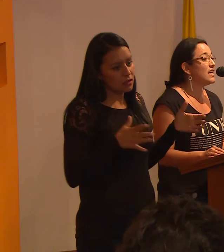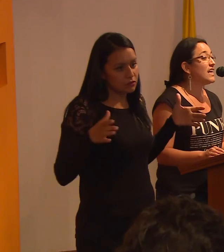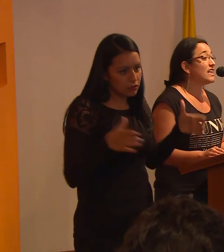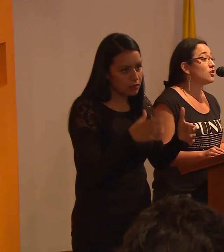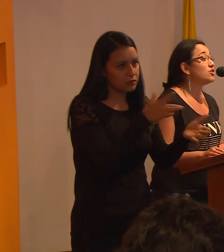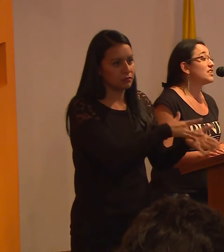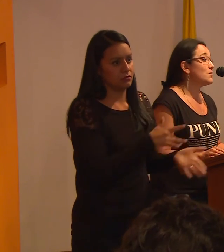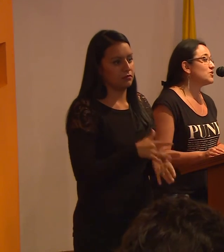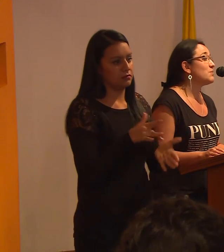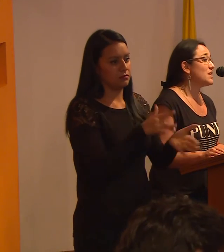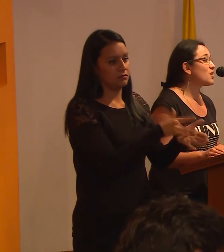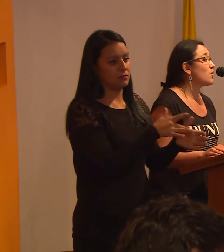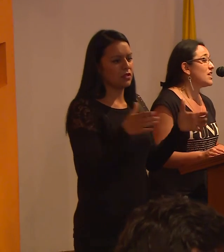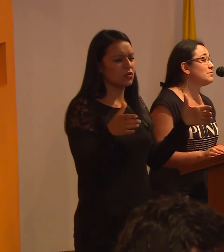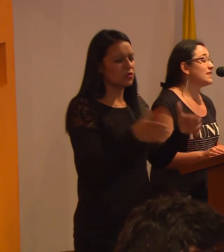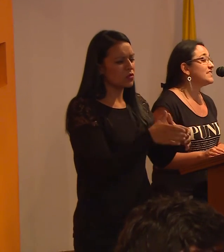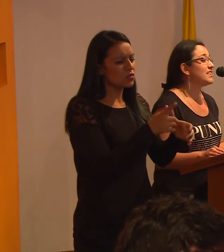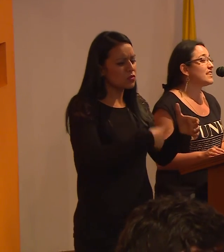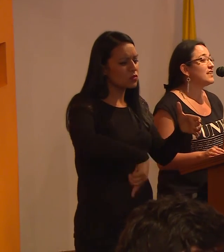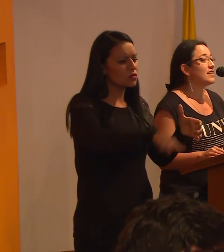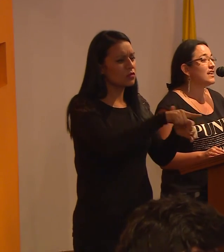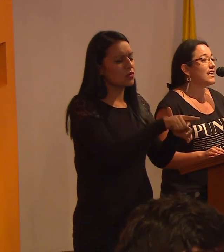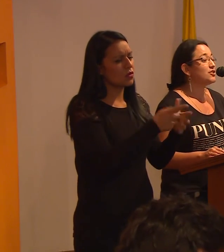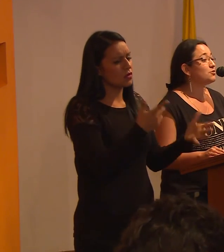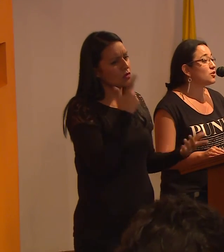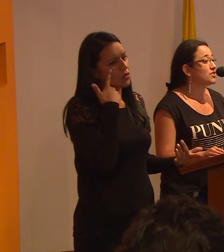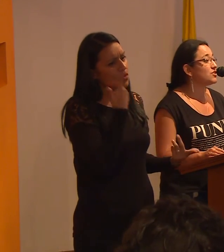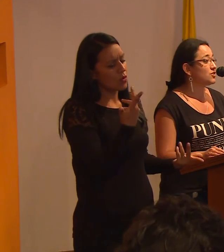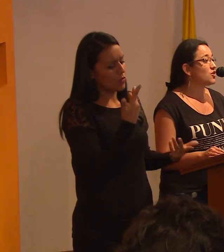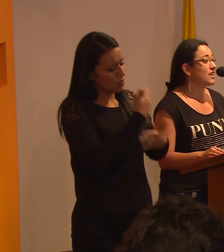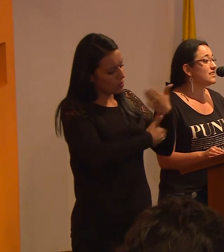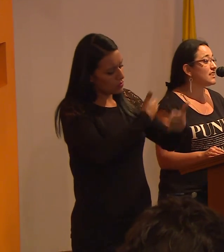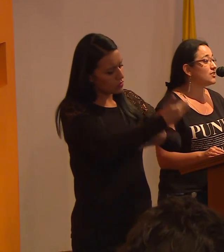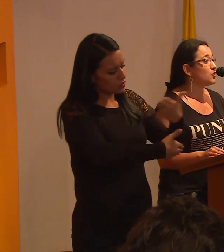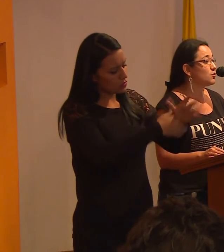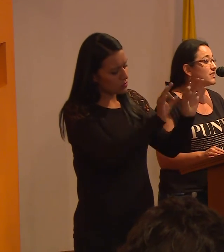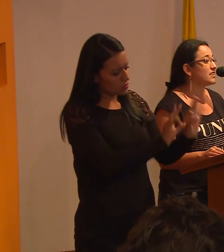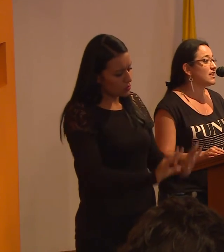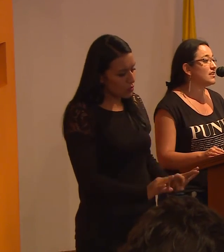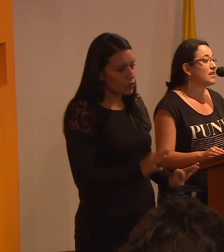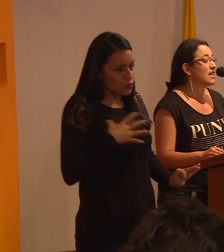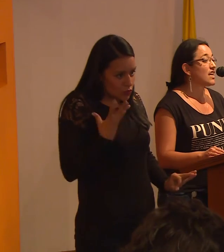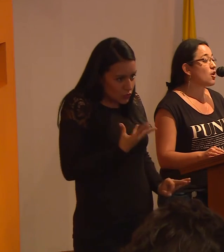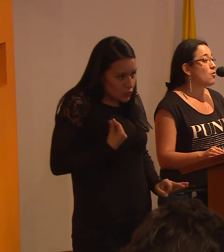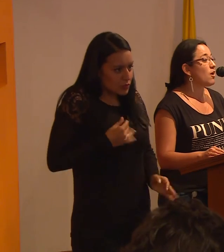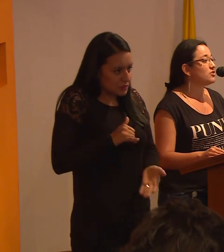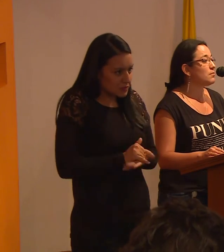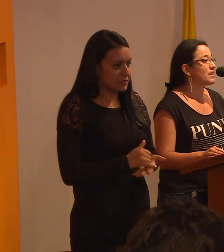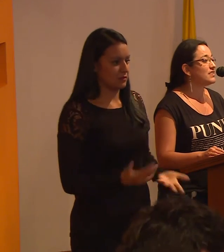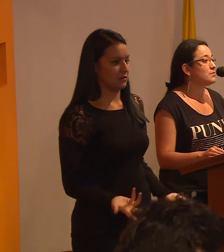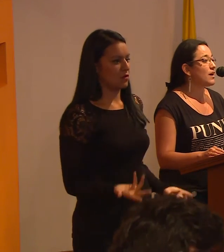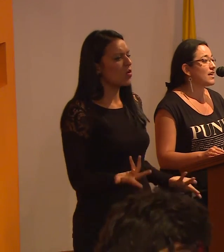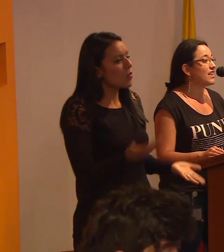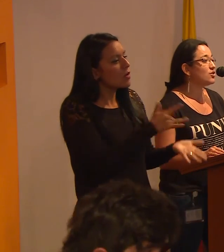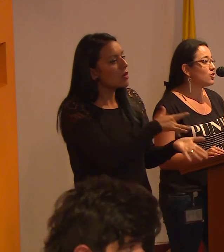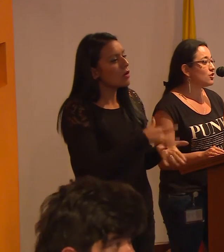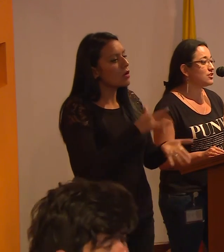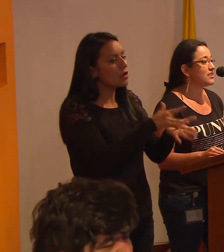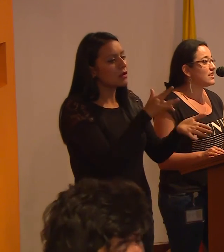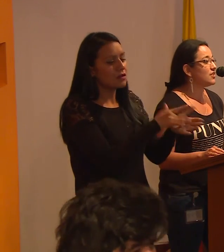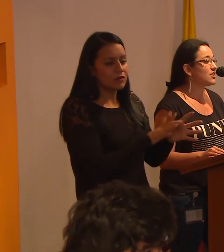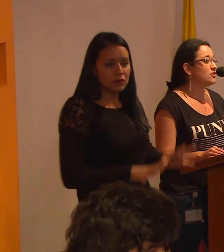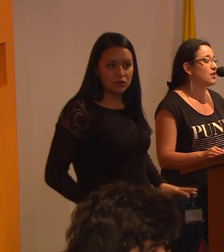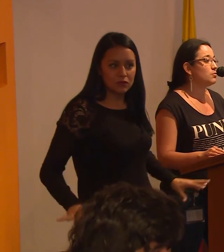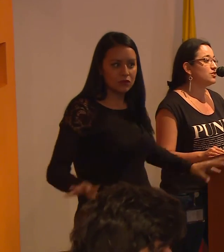participar y todos tenemos que mirar cuáles van a ser esos procesos de organización nuestra y cómo vamos a participar en todos